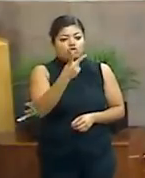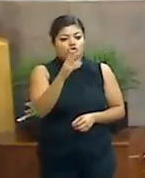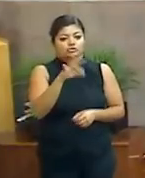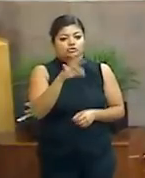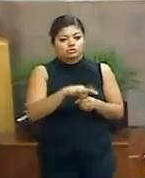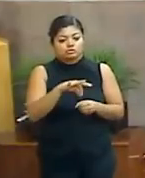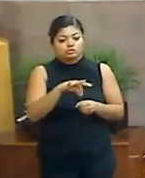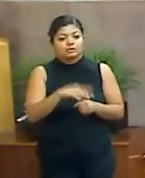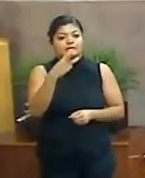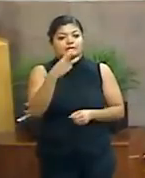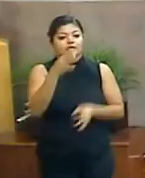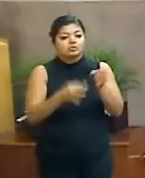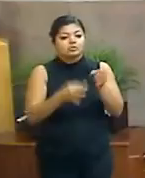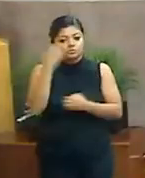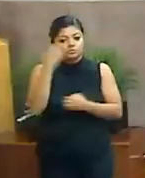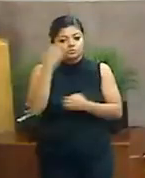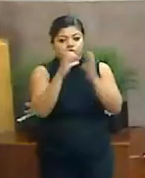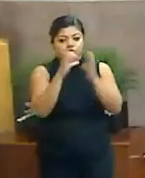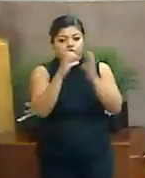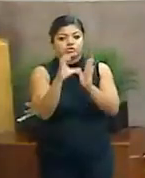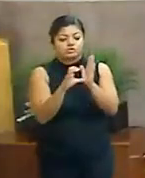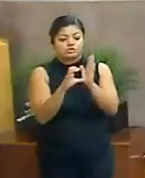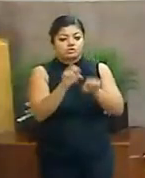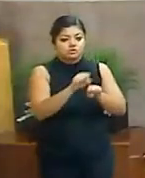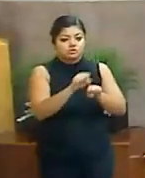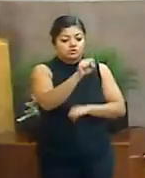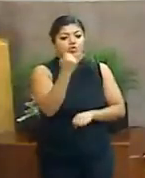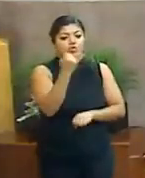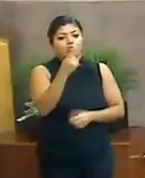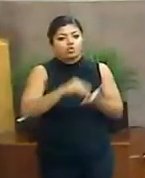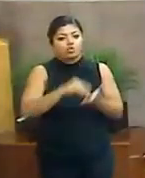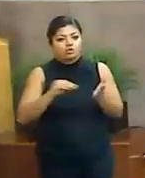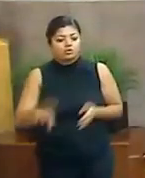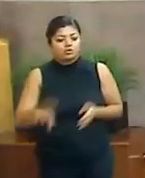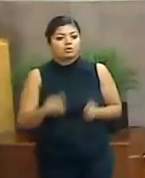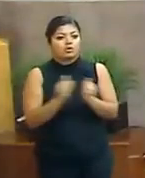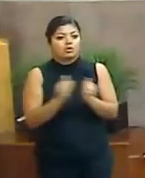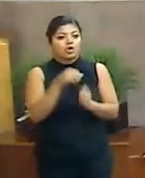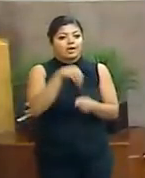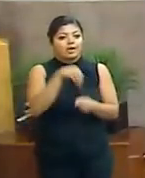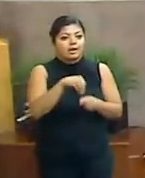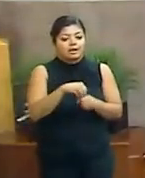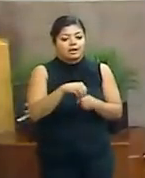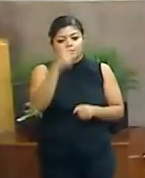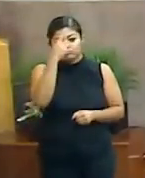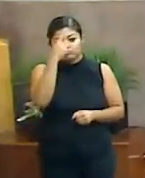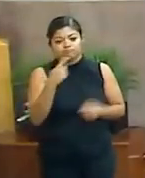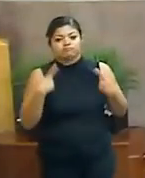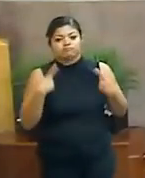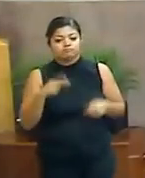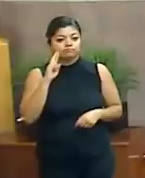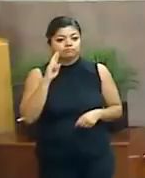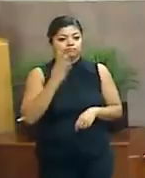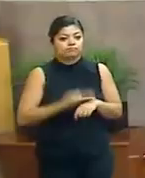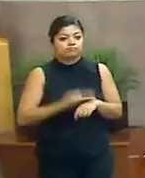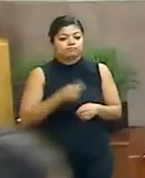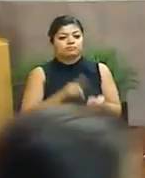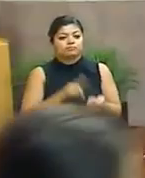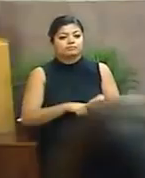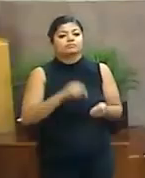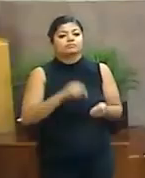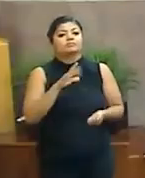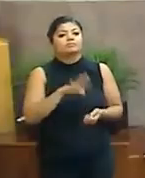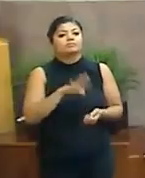tres juicios de revisión constitucional electoral y un recurso de apelación con las claves de identificación actores autoridad las funciones que se